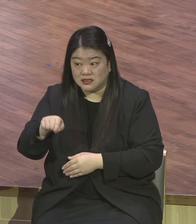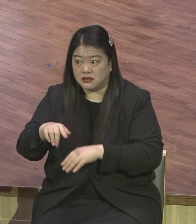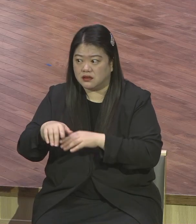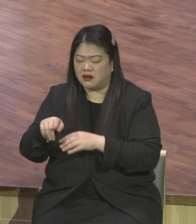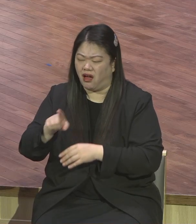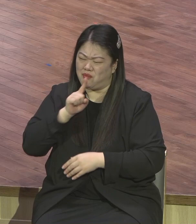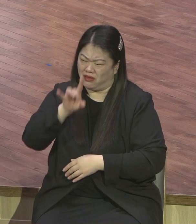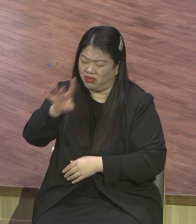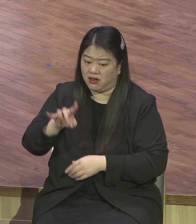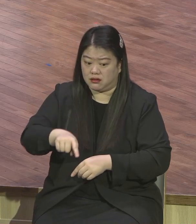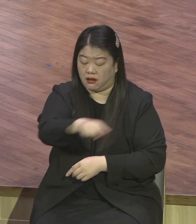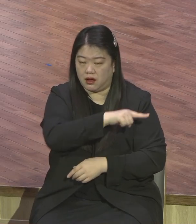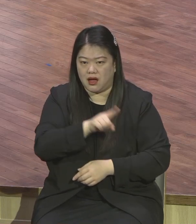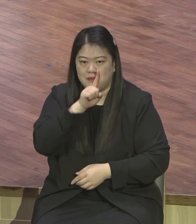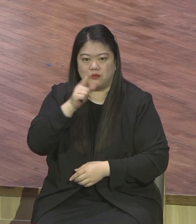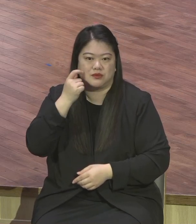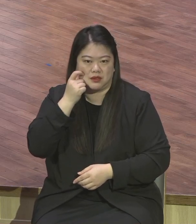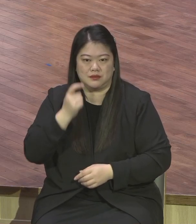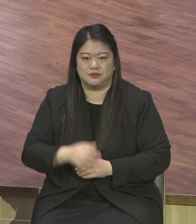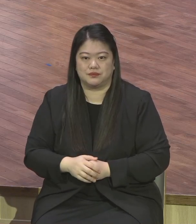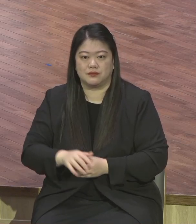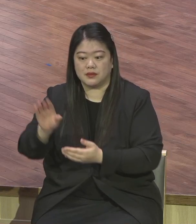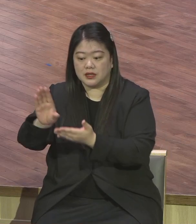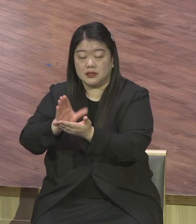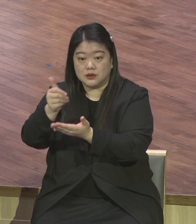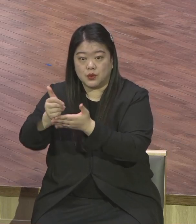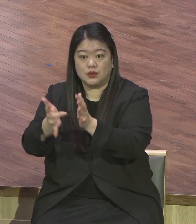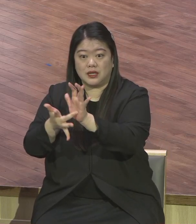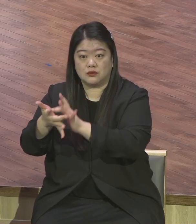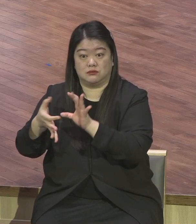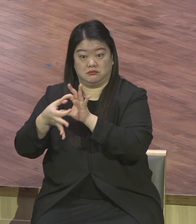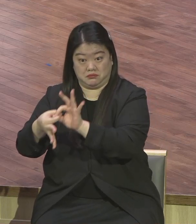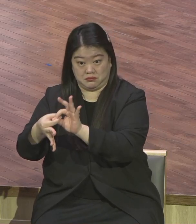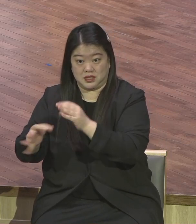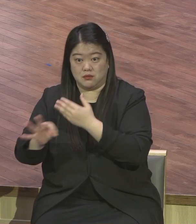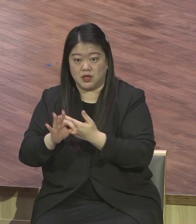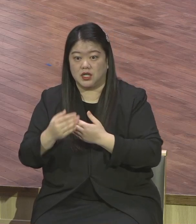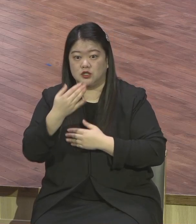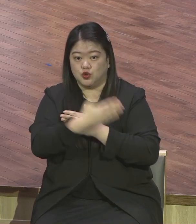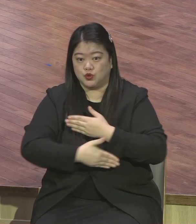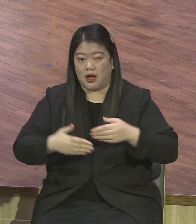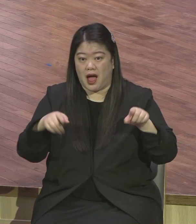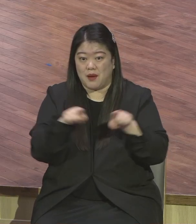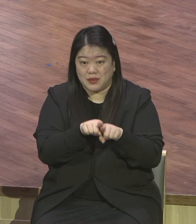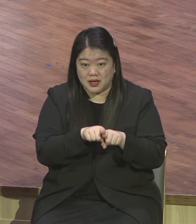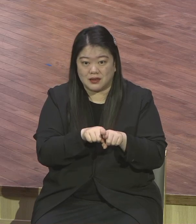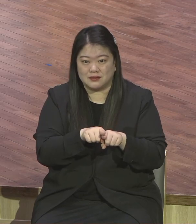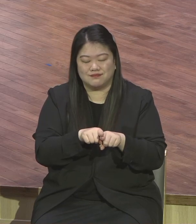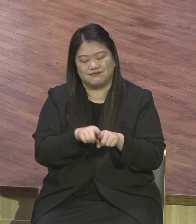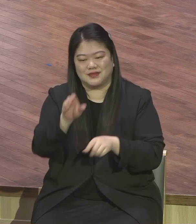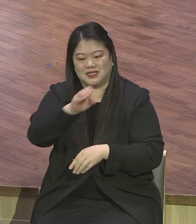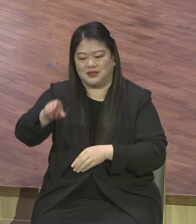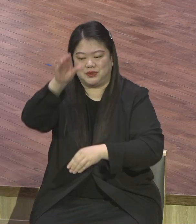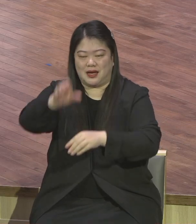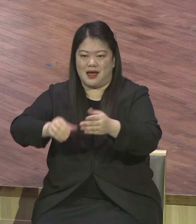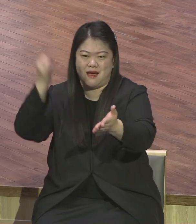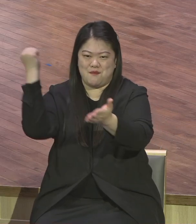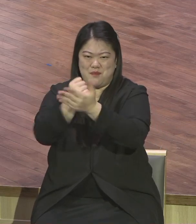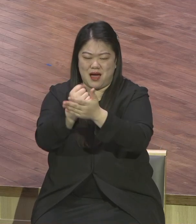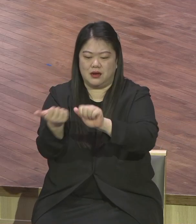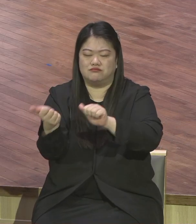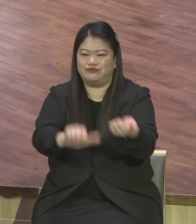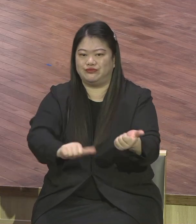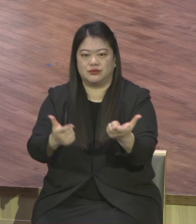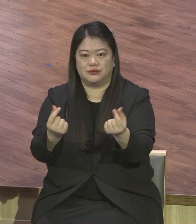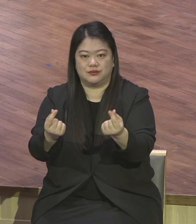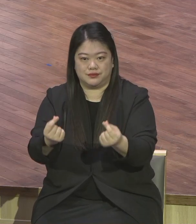없느니라. 그래서 예수의 사람들은 육체와 함께 그 정욕과 탐심을 십자가에 못 박았느니라. 만일